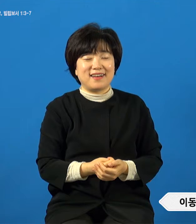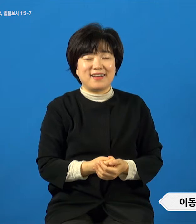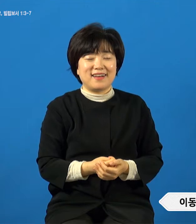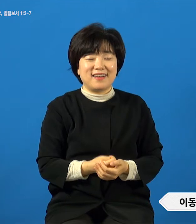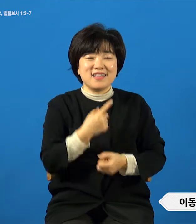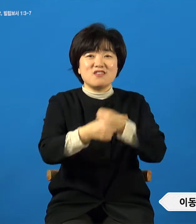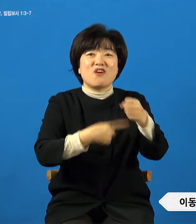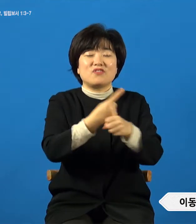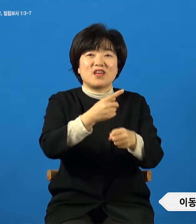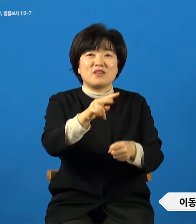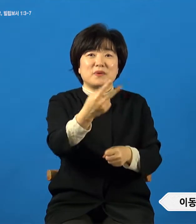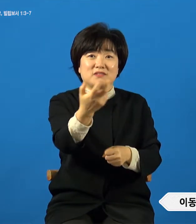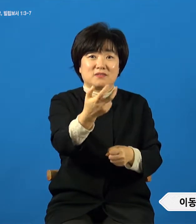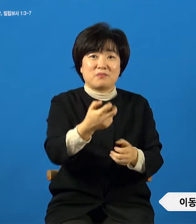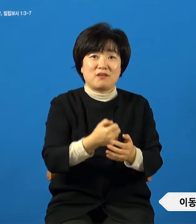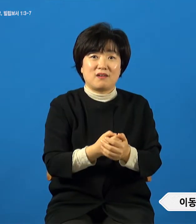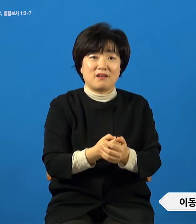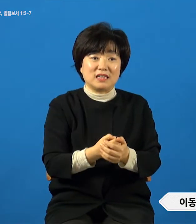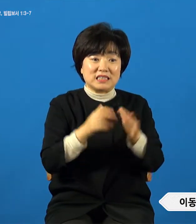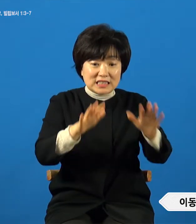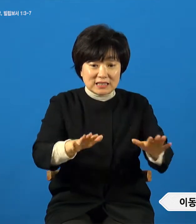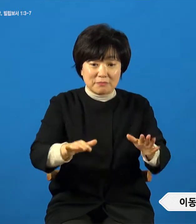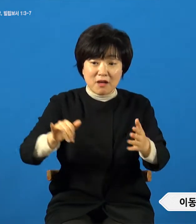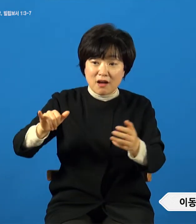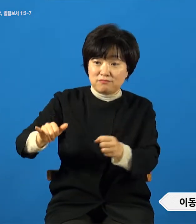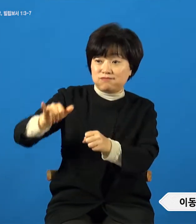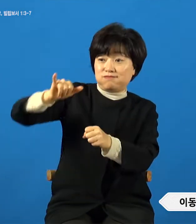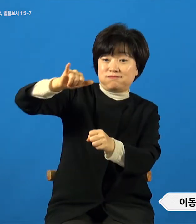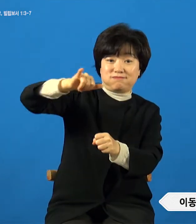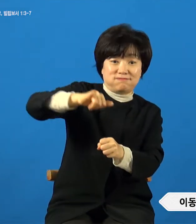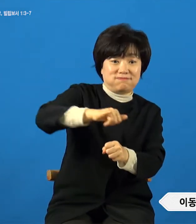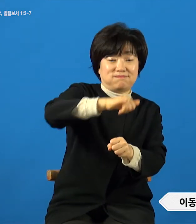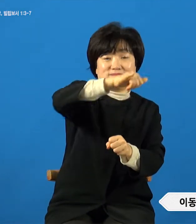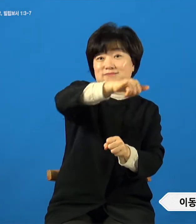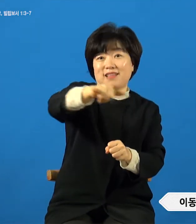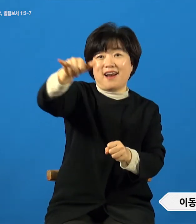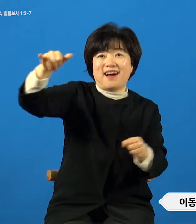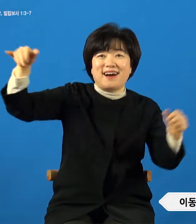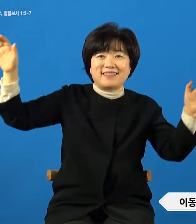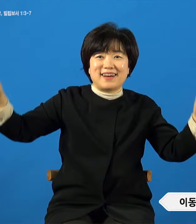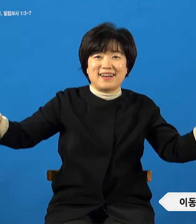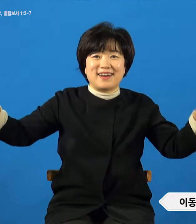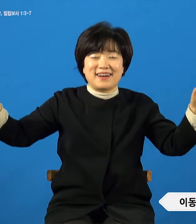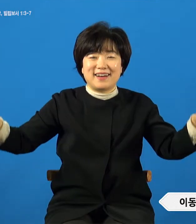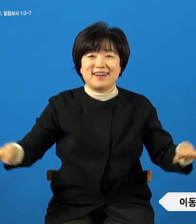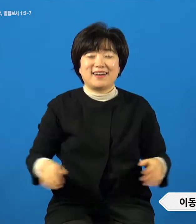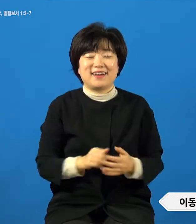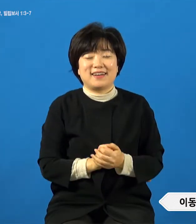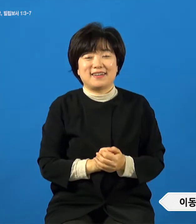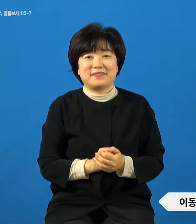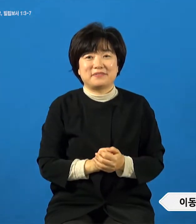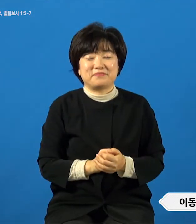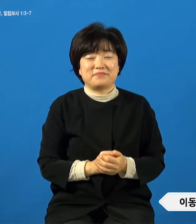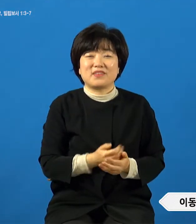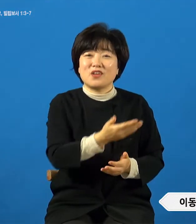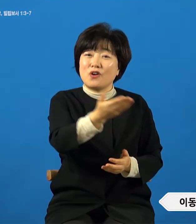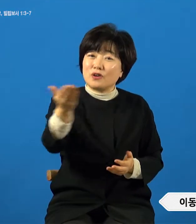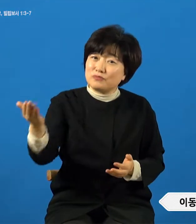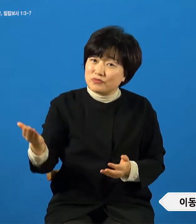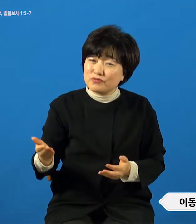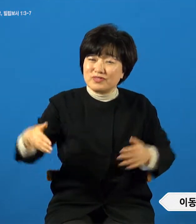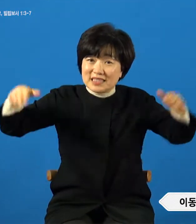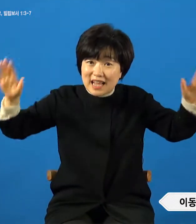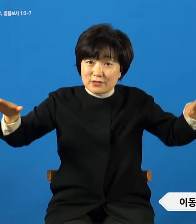지금 날고 있어요. 문자 그대로 Flying, 날고 있습니다. 여러분에게도 플라잉이